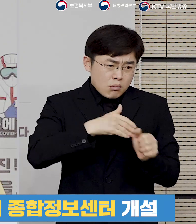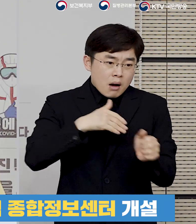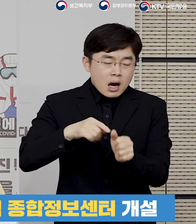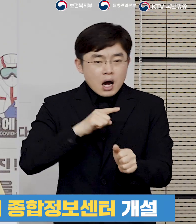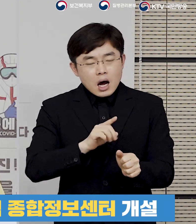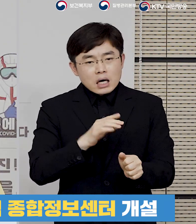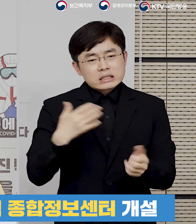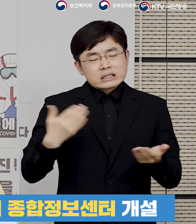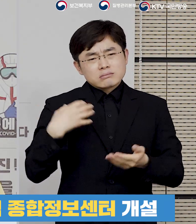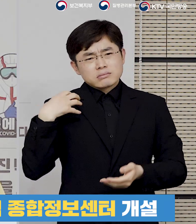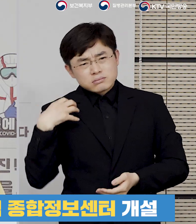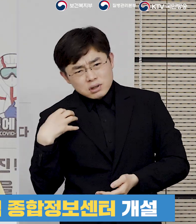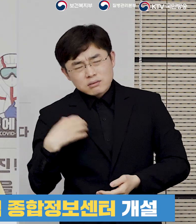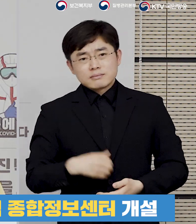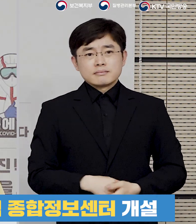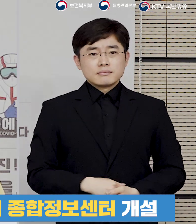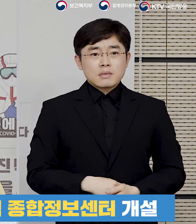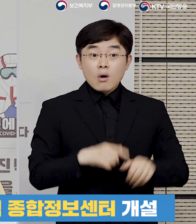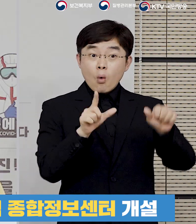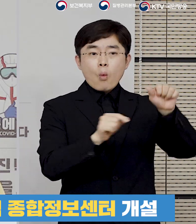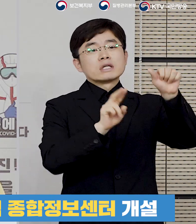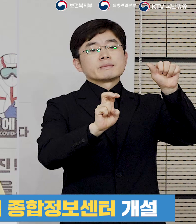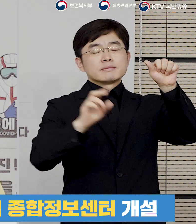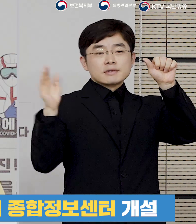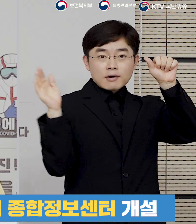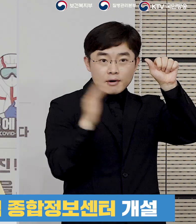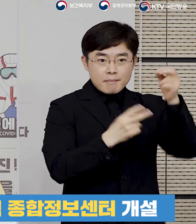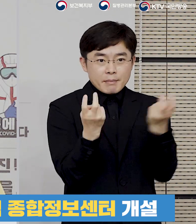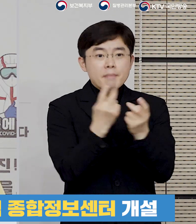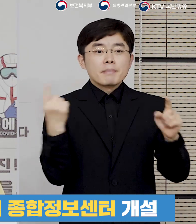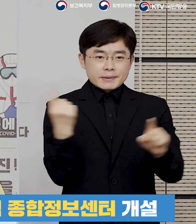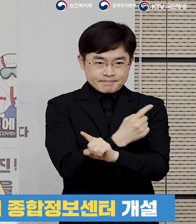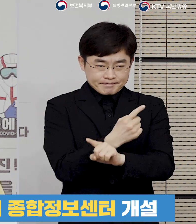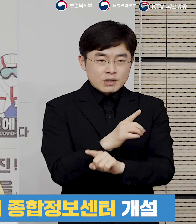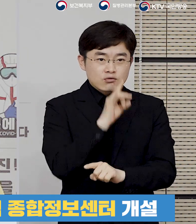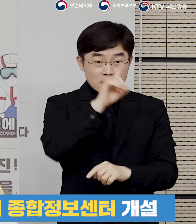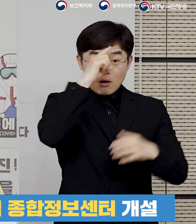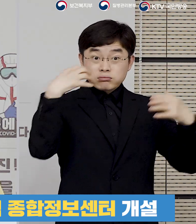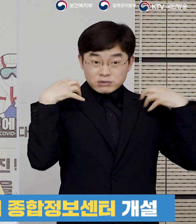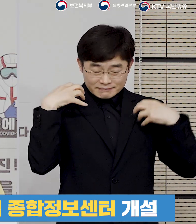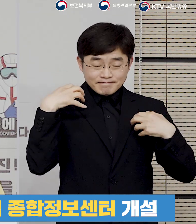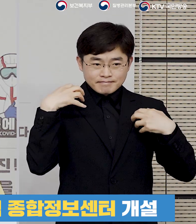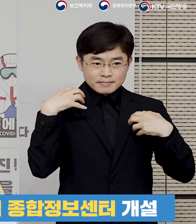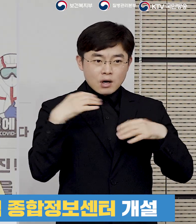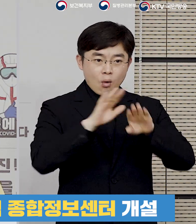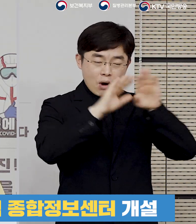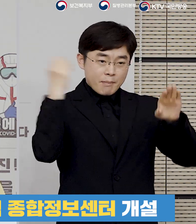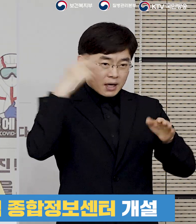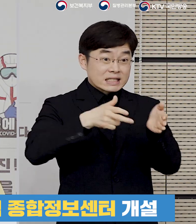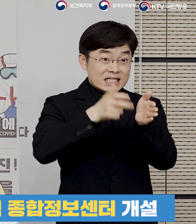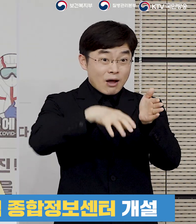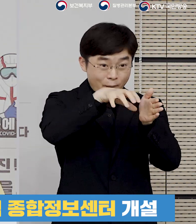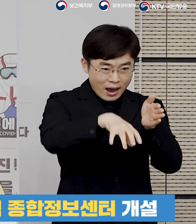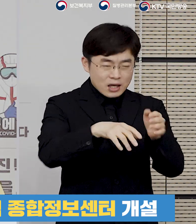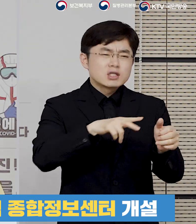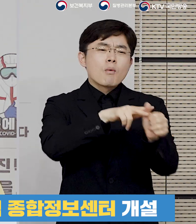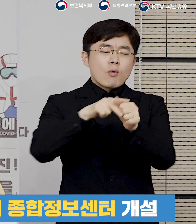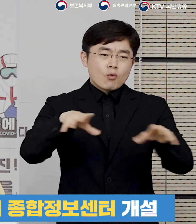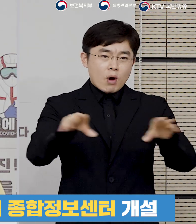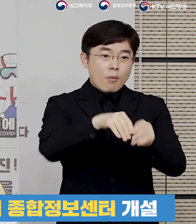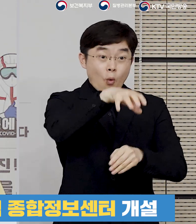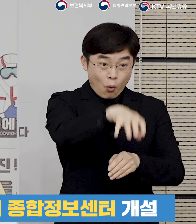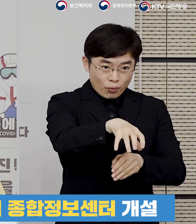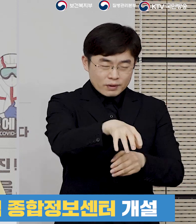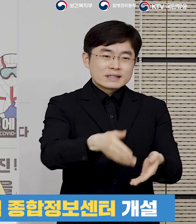부담이 가중해짐에 따라 5월 20일부터는 중앙정부 차원에서 광명역에